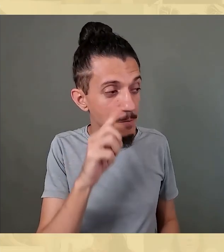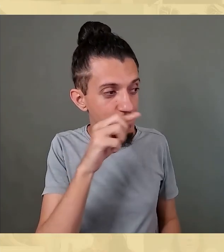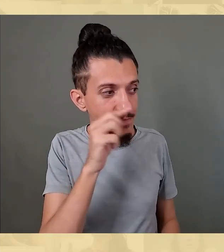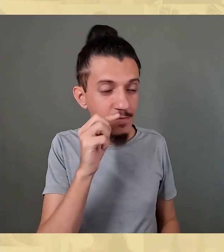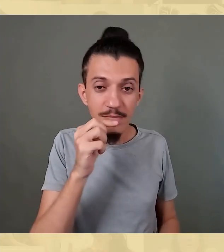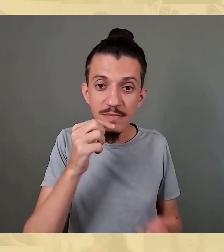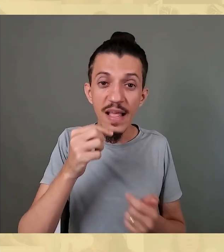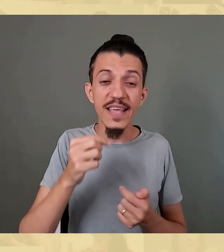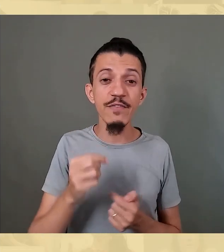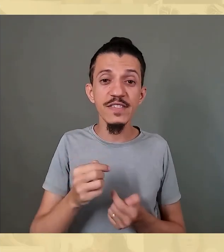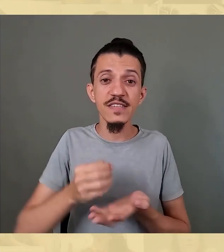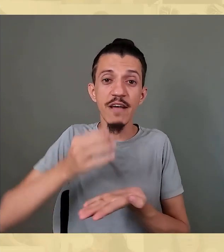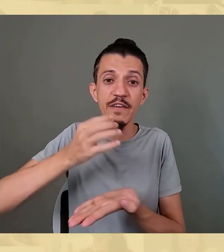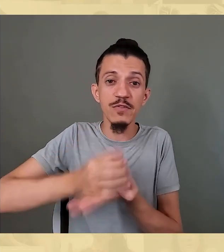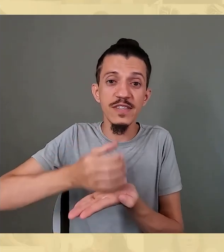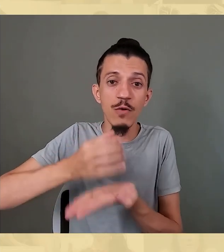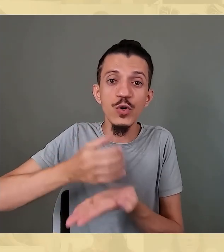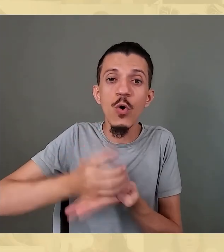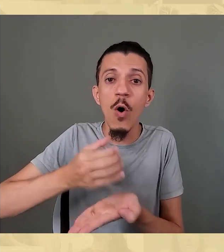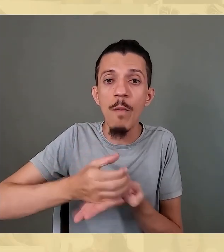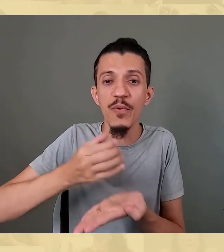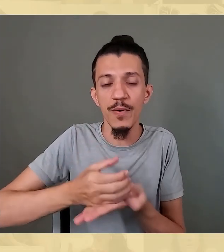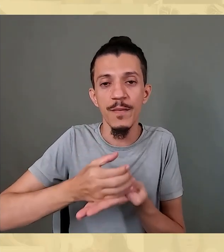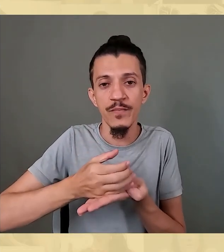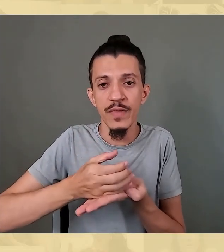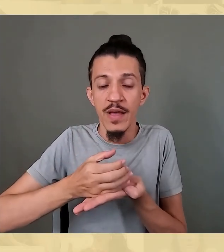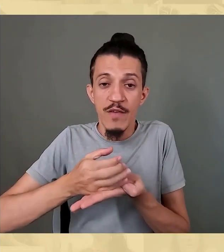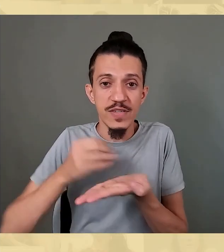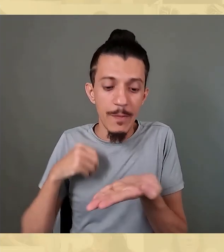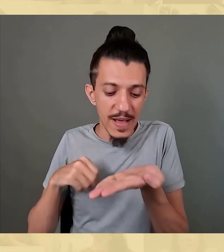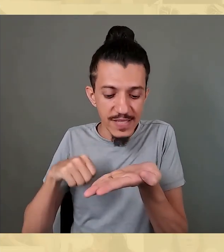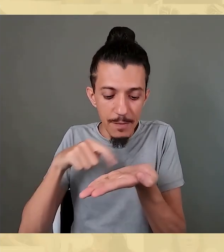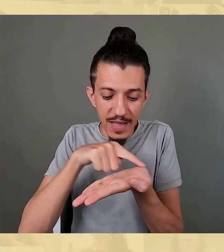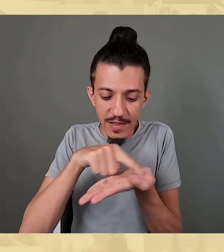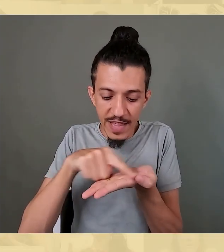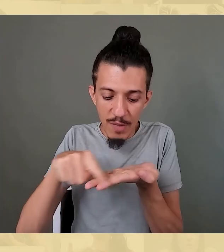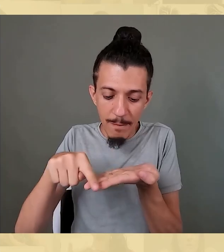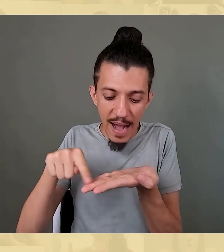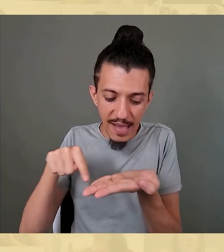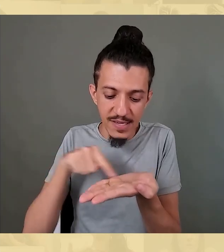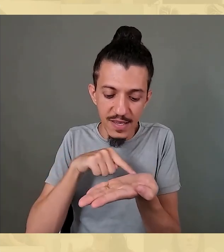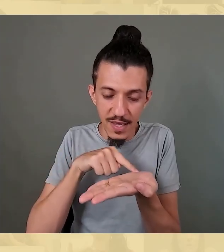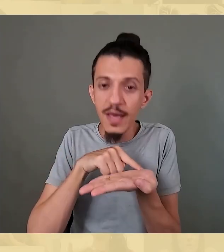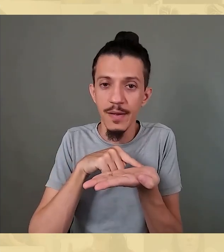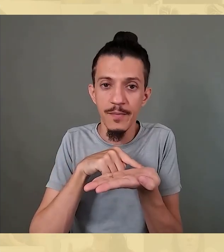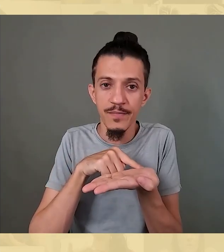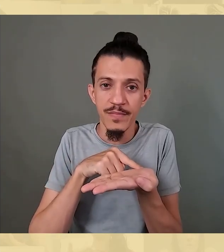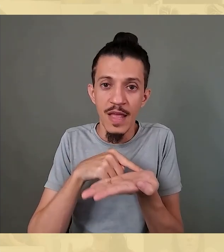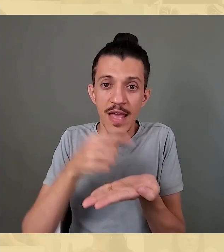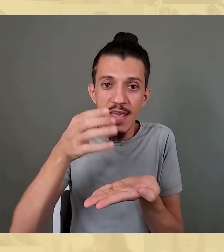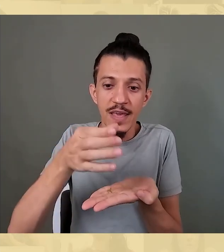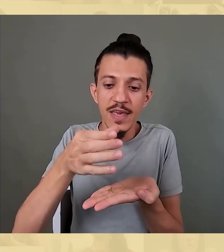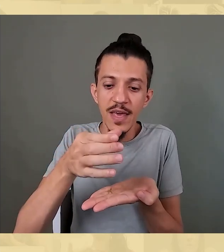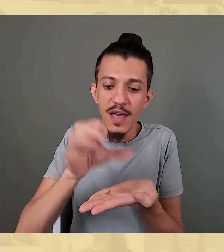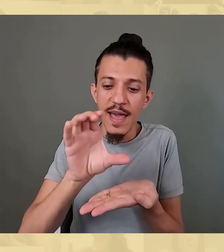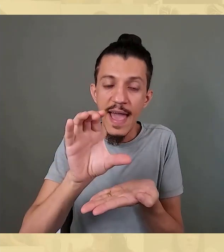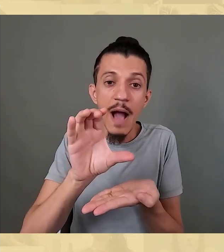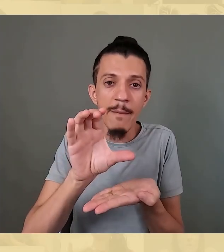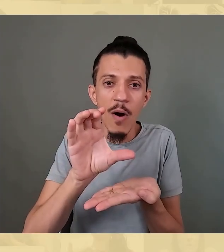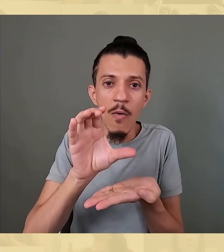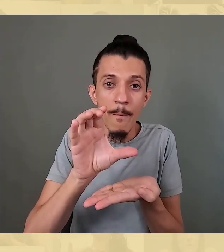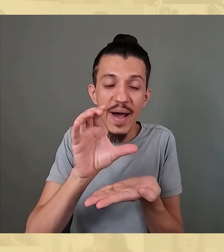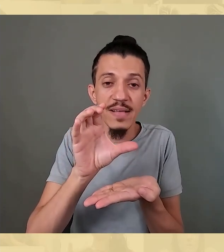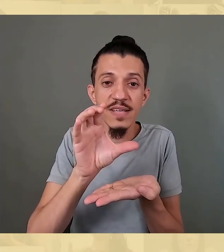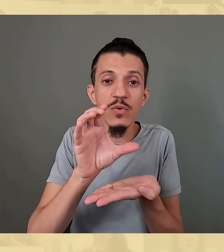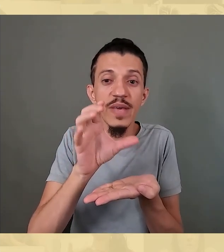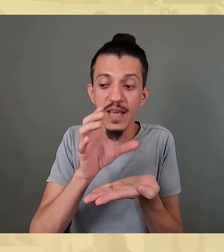Então, aqui você está vendo o sinal de copo. Você percebe que ele tem uma base aqui, e aqui é a